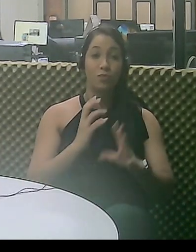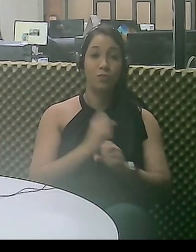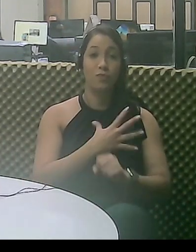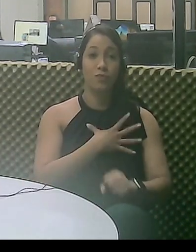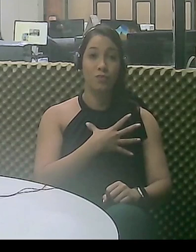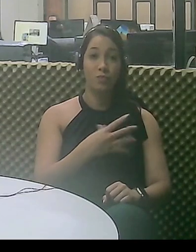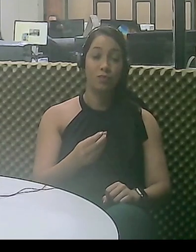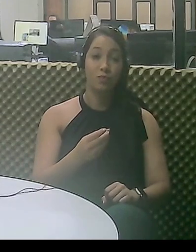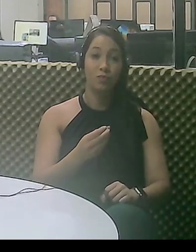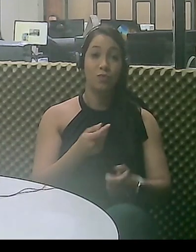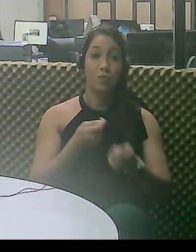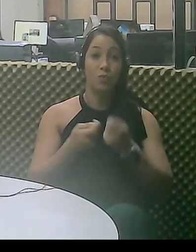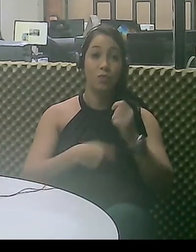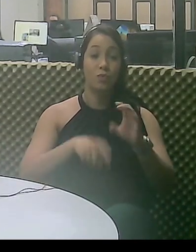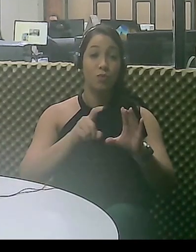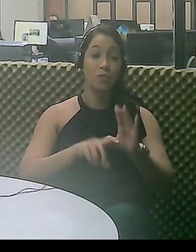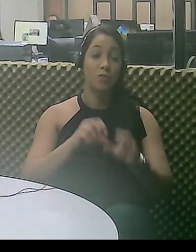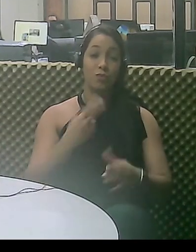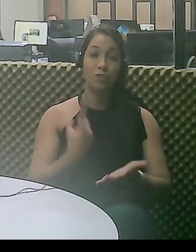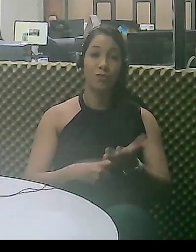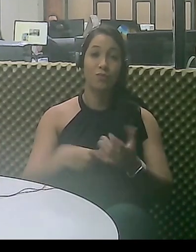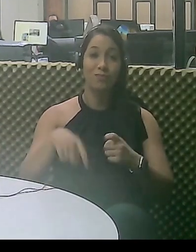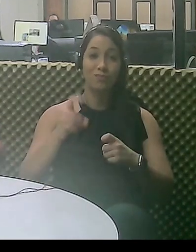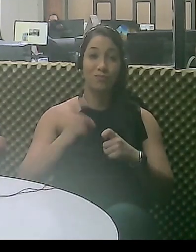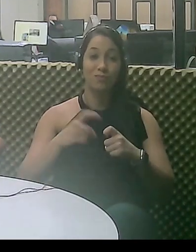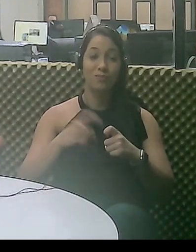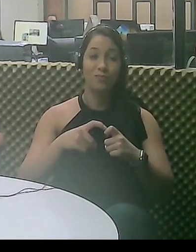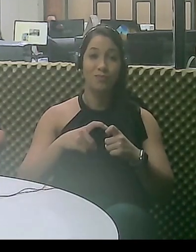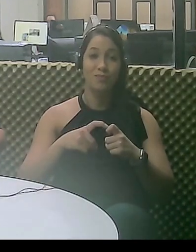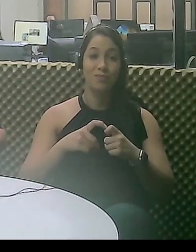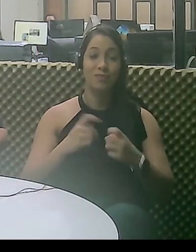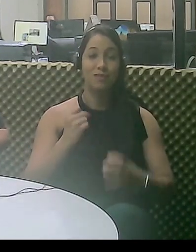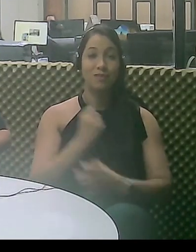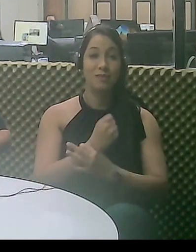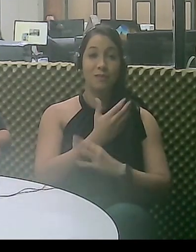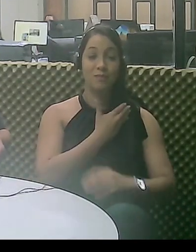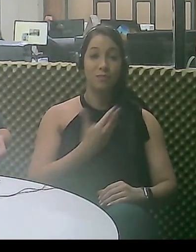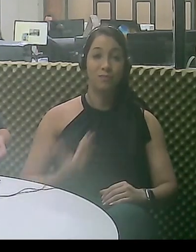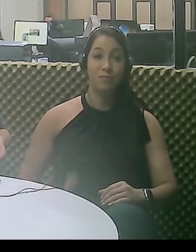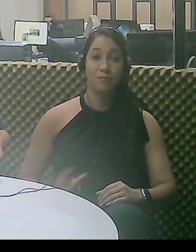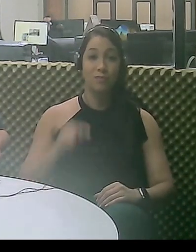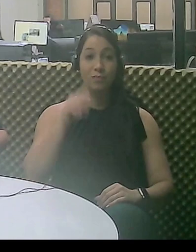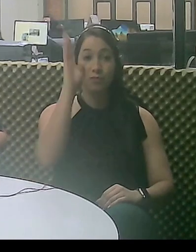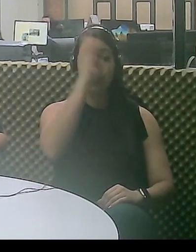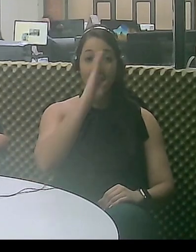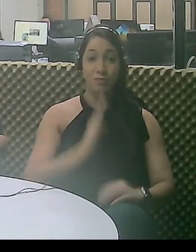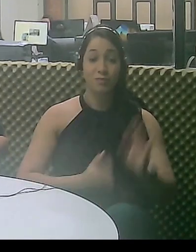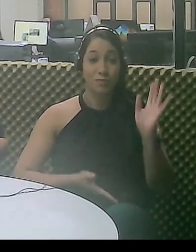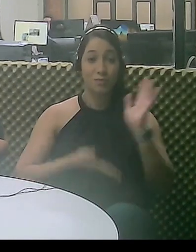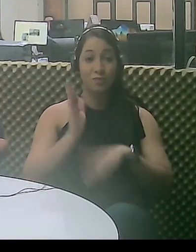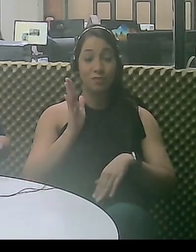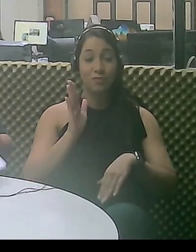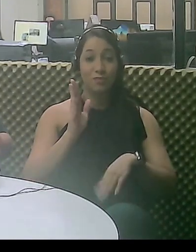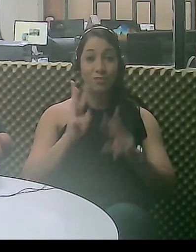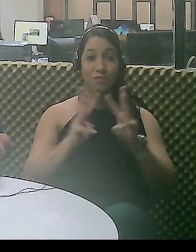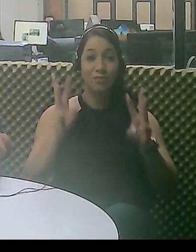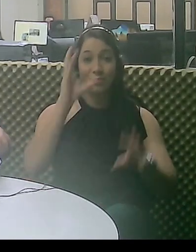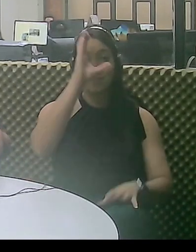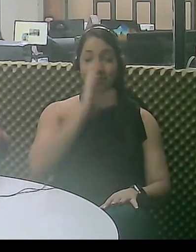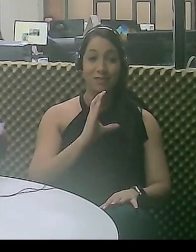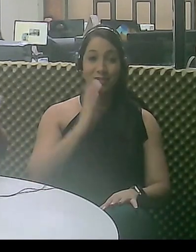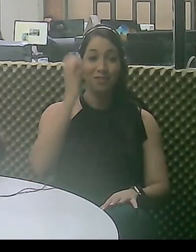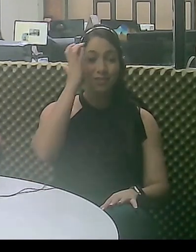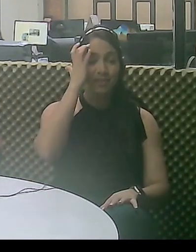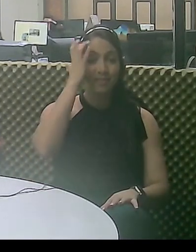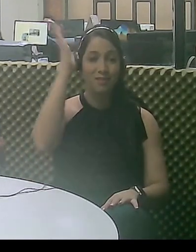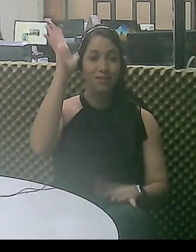filhos, negocia débitos ou marca uma consulta. E tem segurança do acesso gov.br. Entra lá. Portal